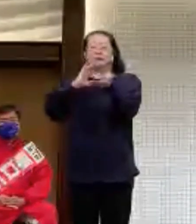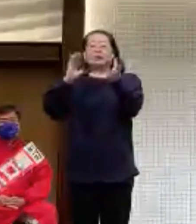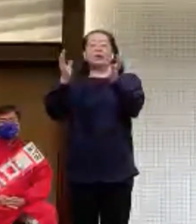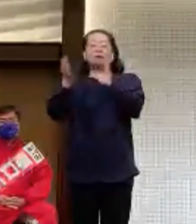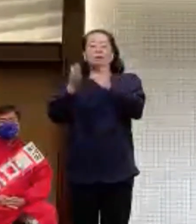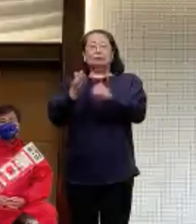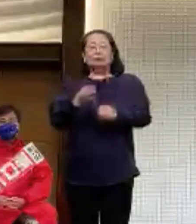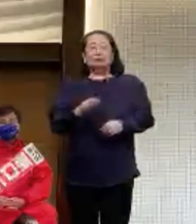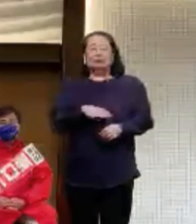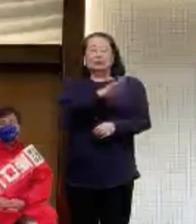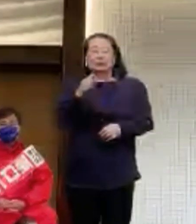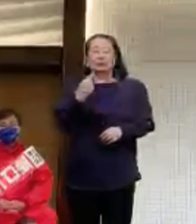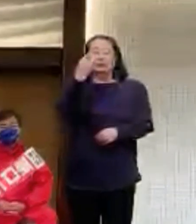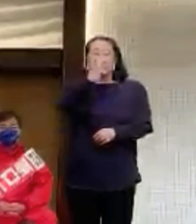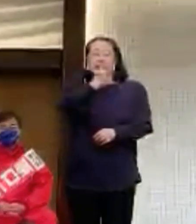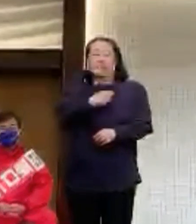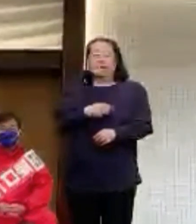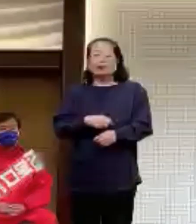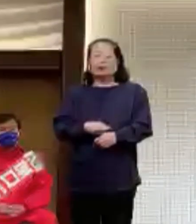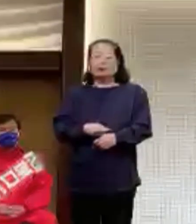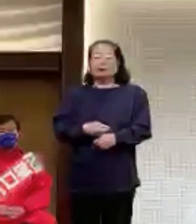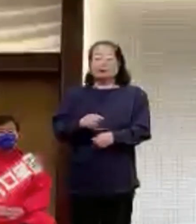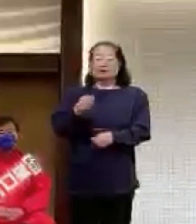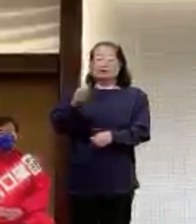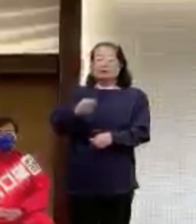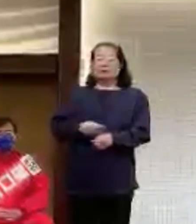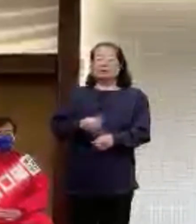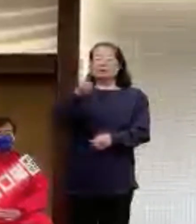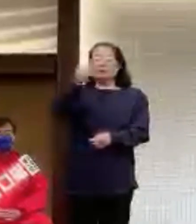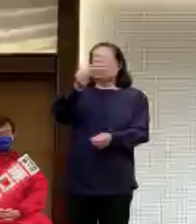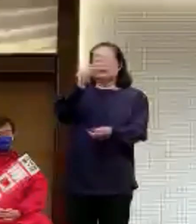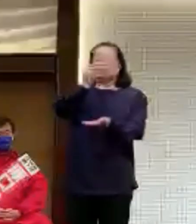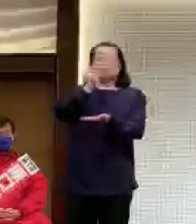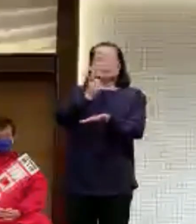のは原口和弘、その人であります。